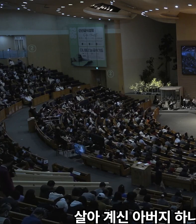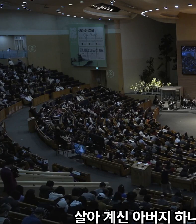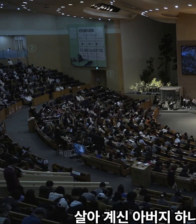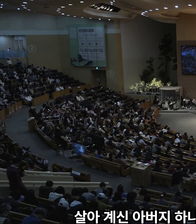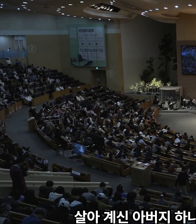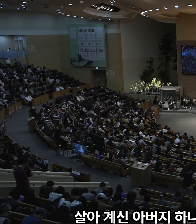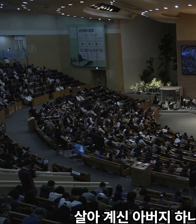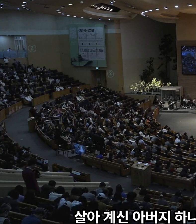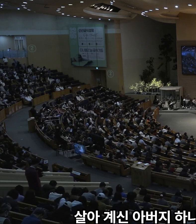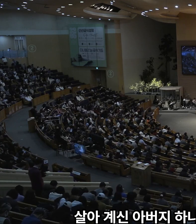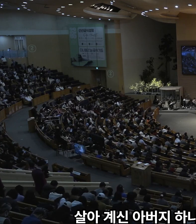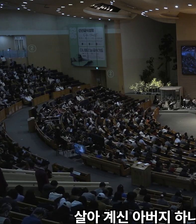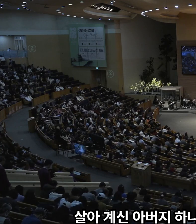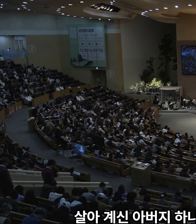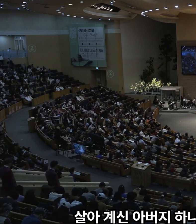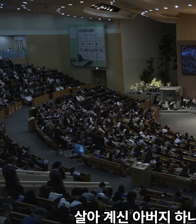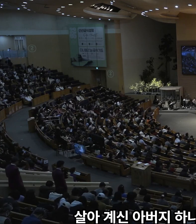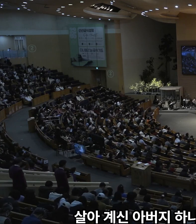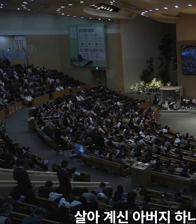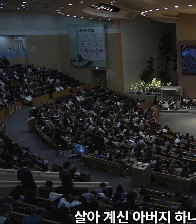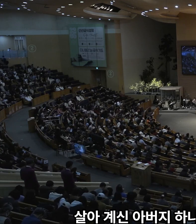주님, 이 나라를 불쌍히 여겨 주시고